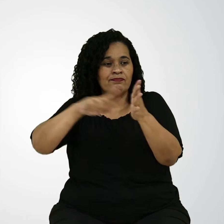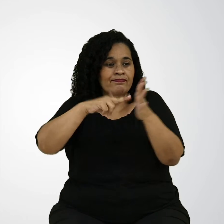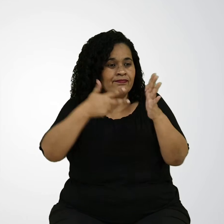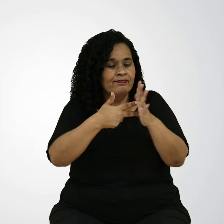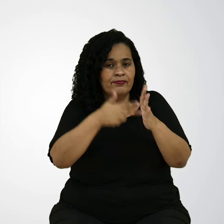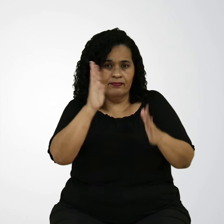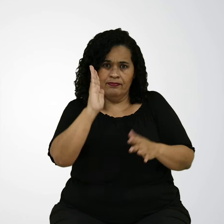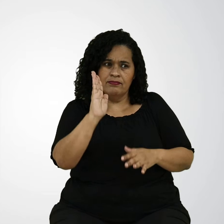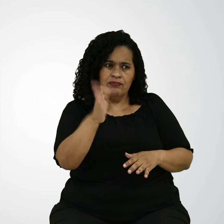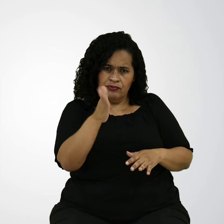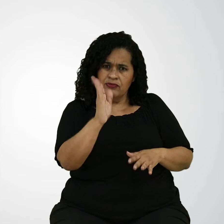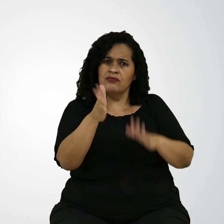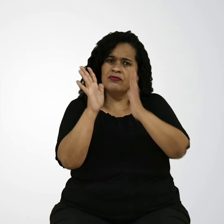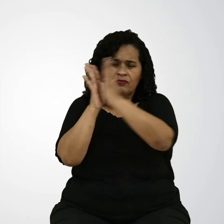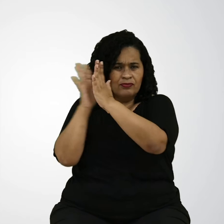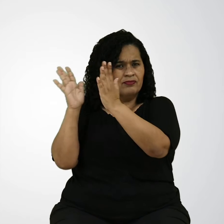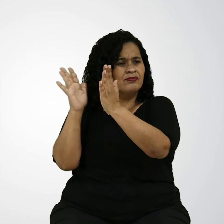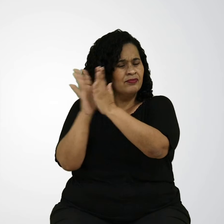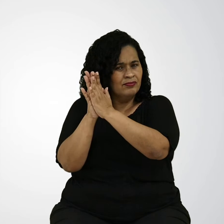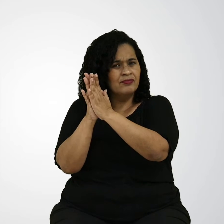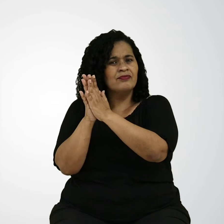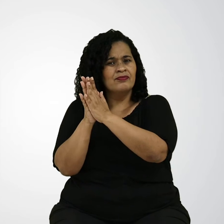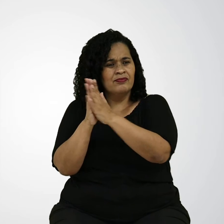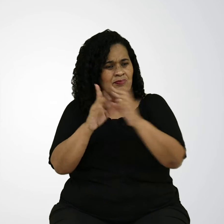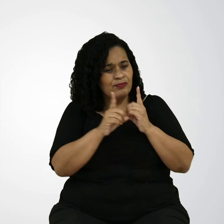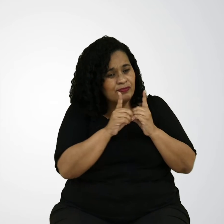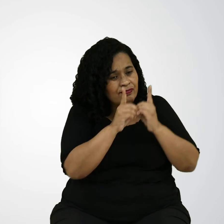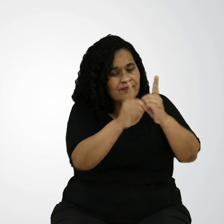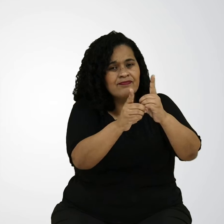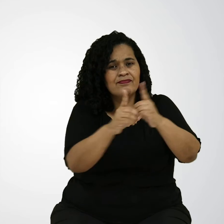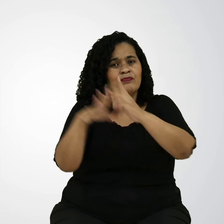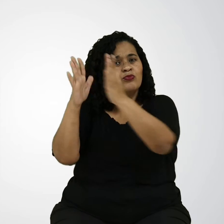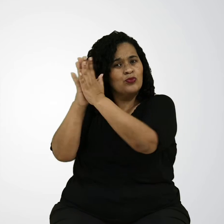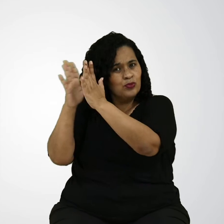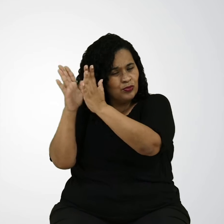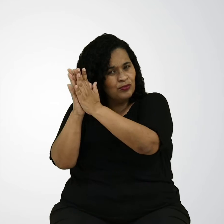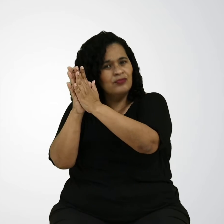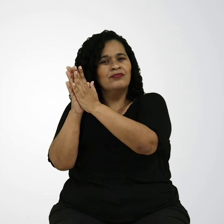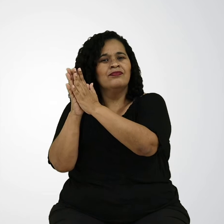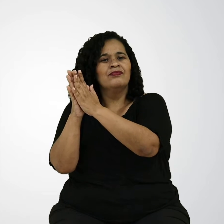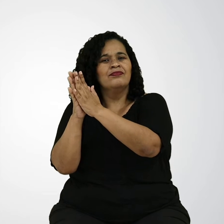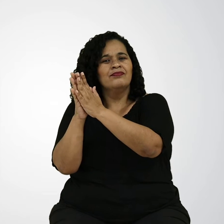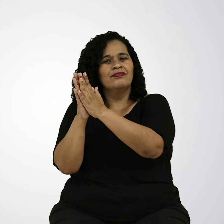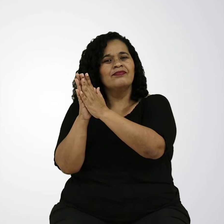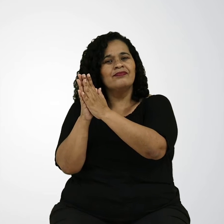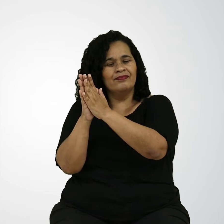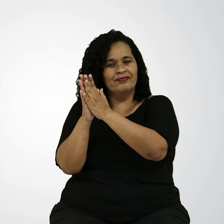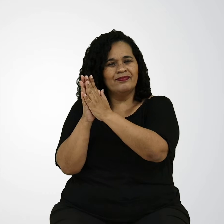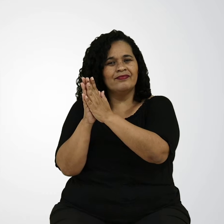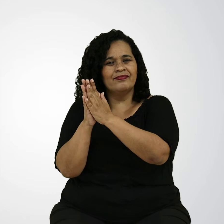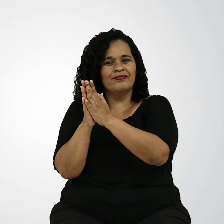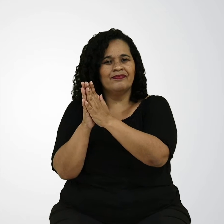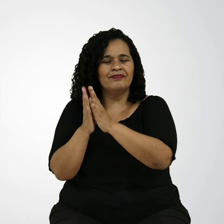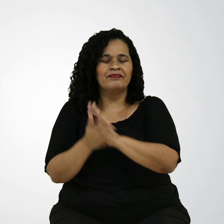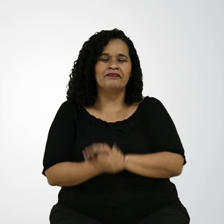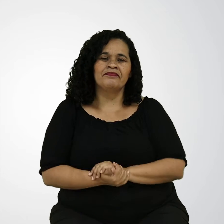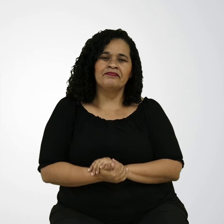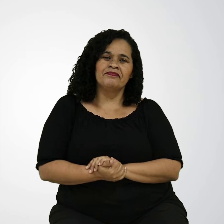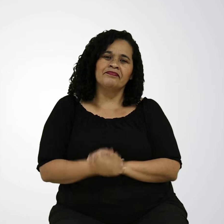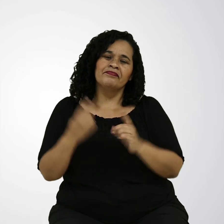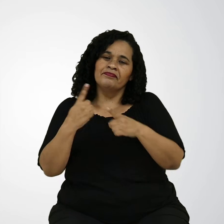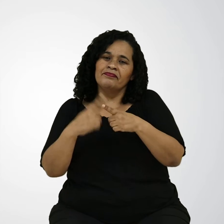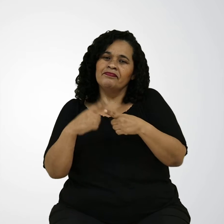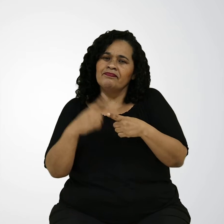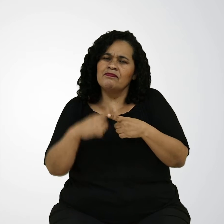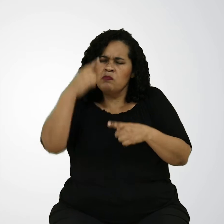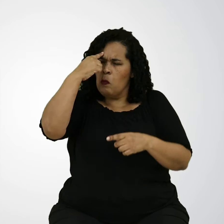que... Jesus está partindo do pressuposto que meus discípulos oram. Não tem como ser um discípulo de Jesus e não orar. Porque,